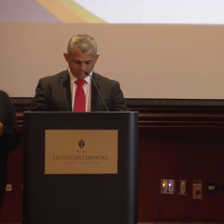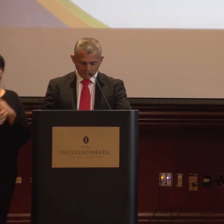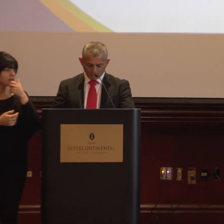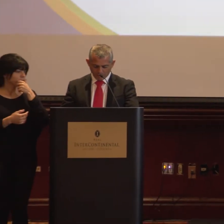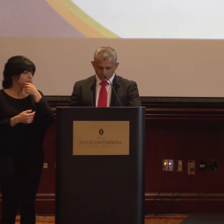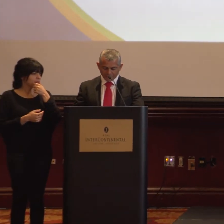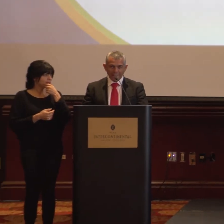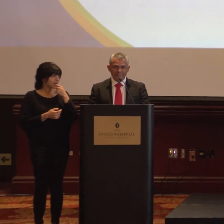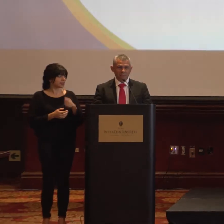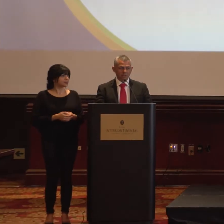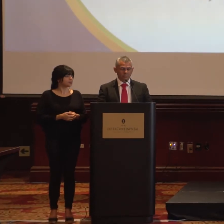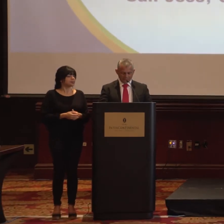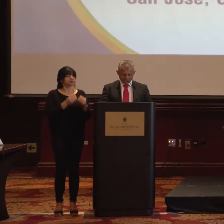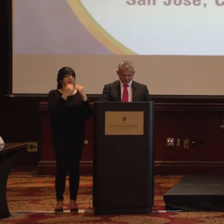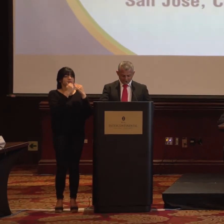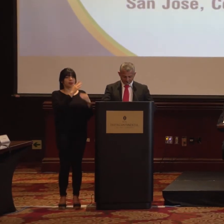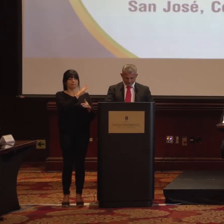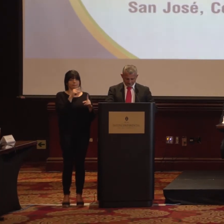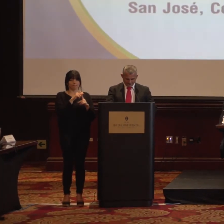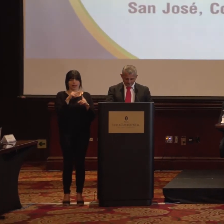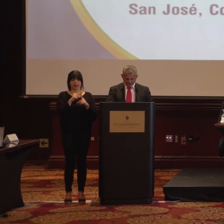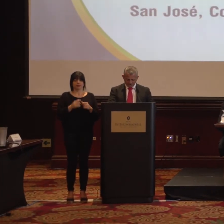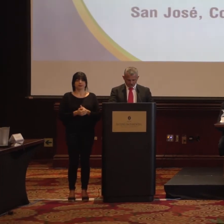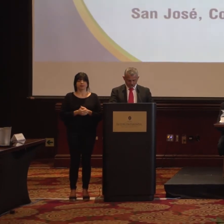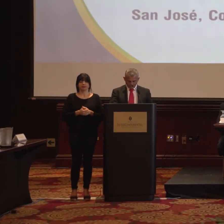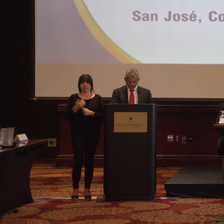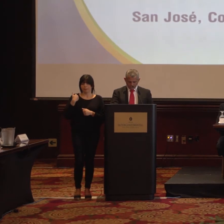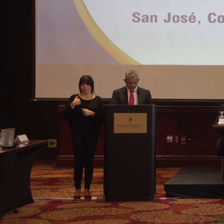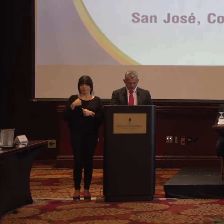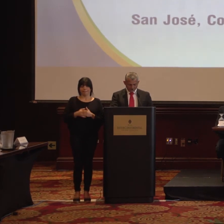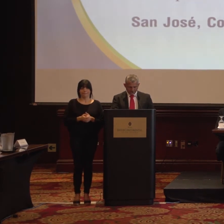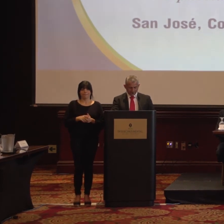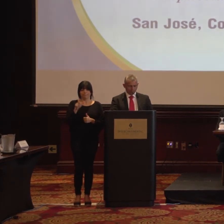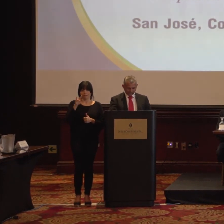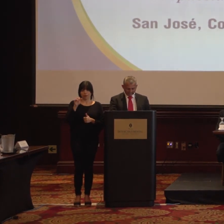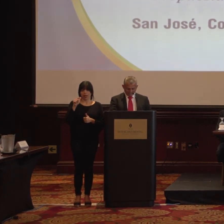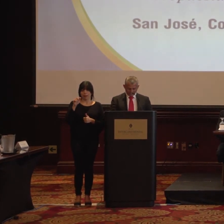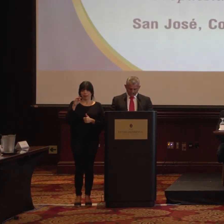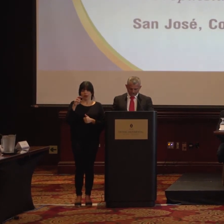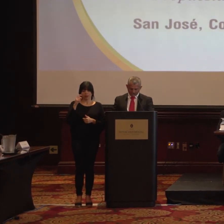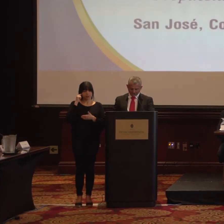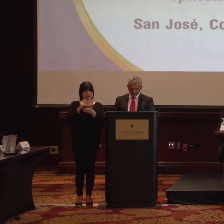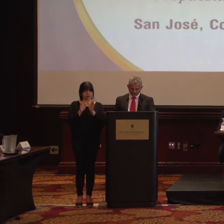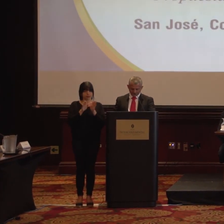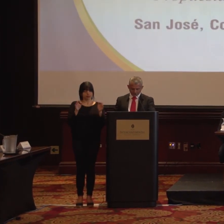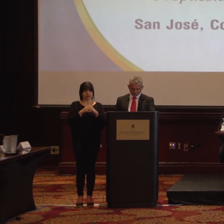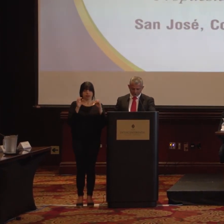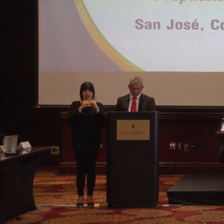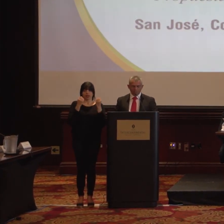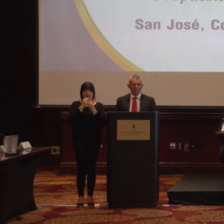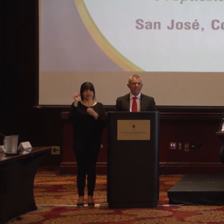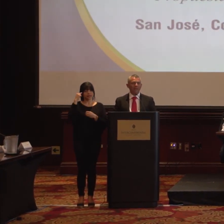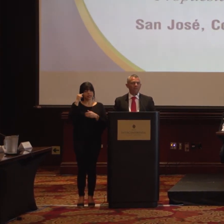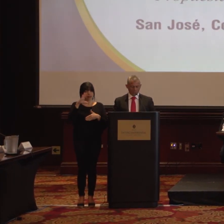pueblos Muchas gracias por sus palabras Señor Luis almagro secretario general de la Organización de